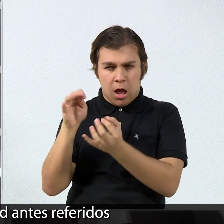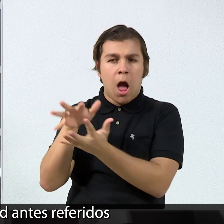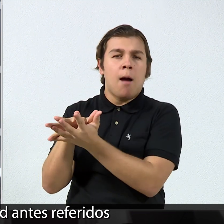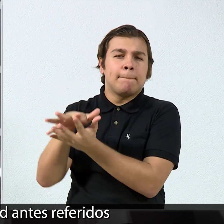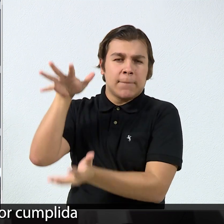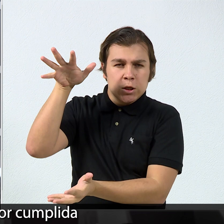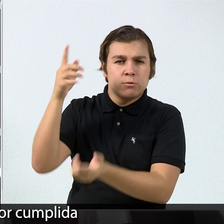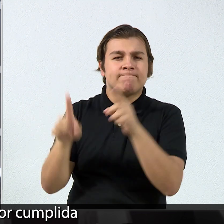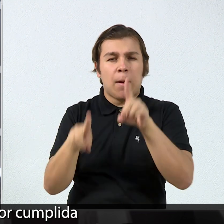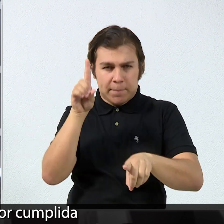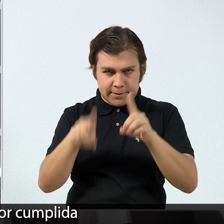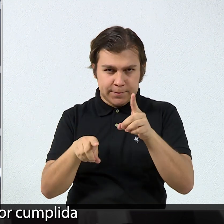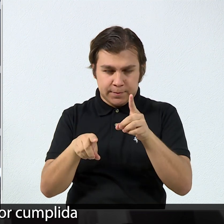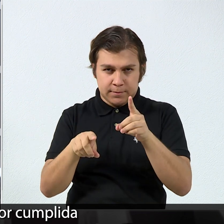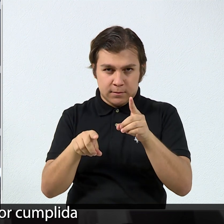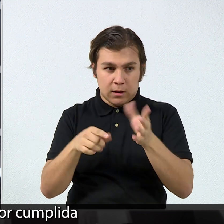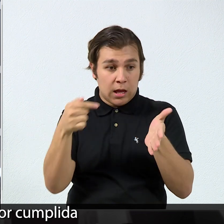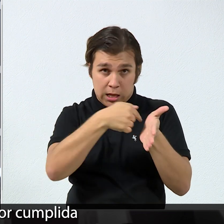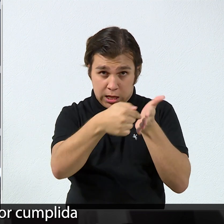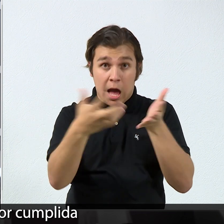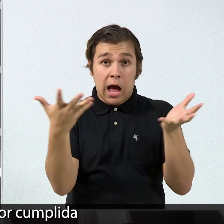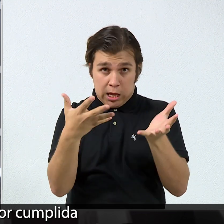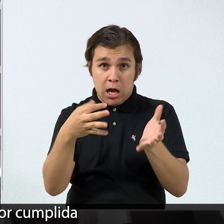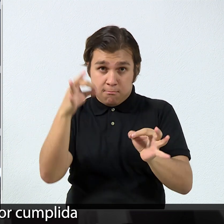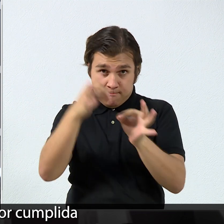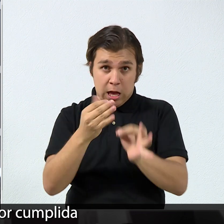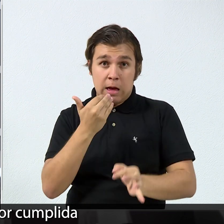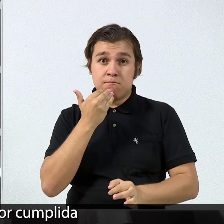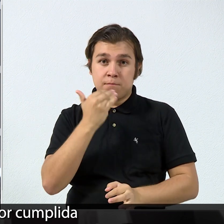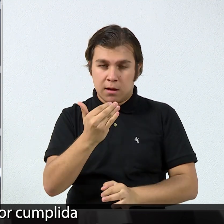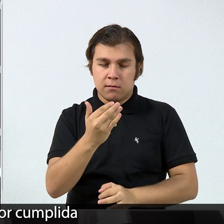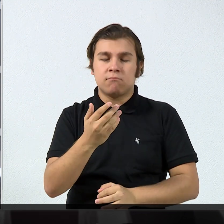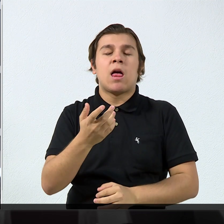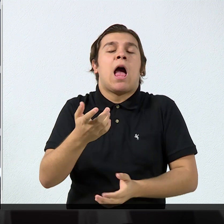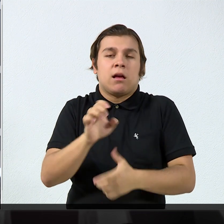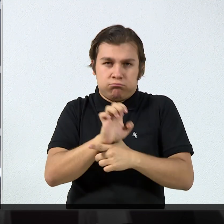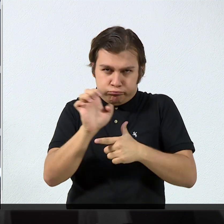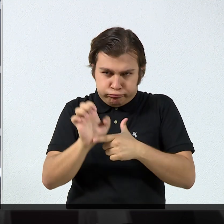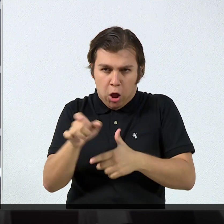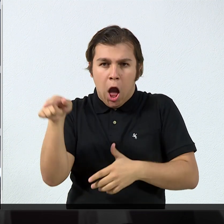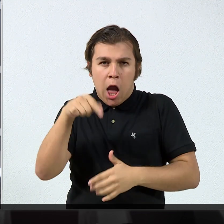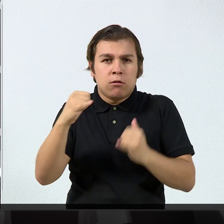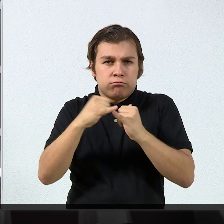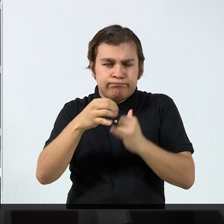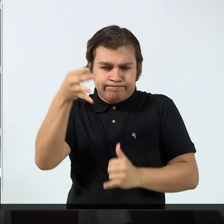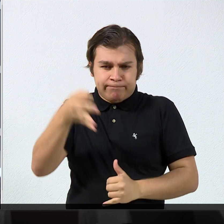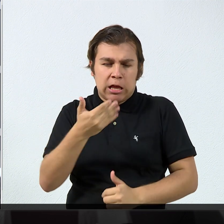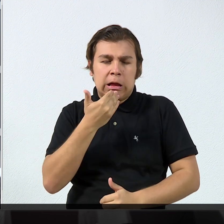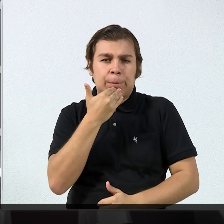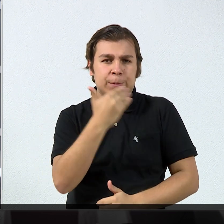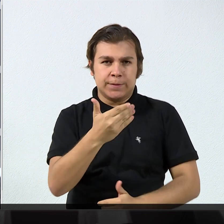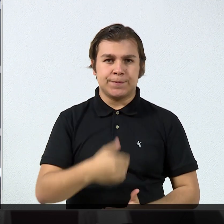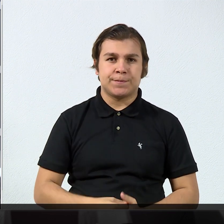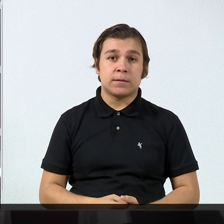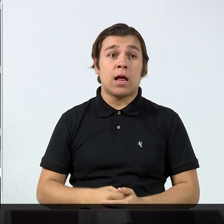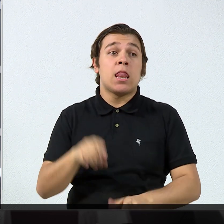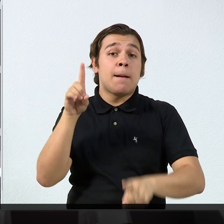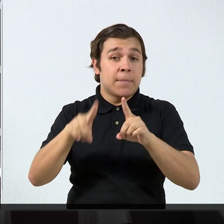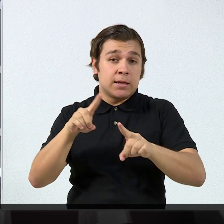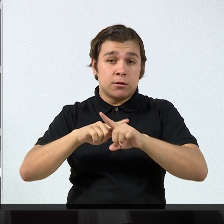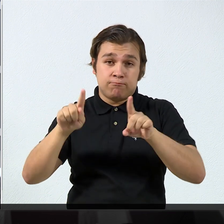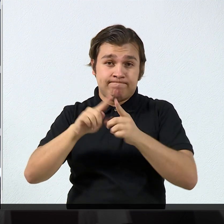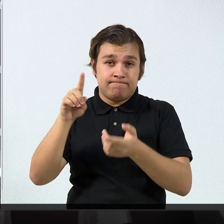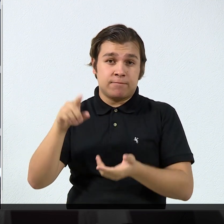mayoría relativa, se tendrá por cumplida la obligación de postulación establecida en el numeral 1, respecto del grupo de que se